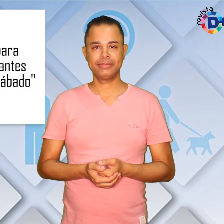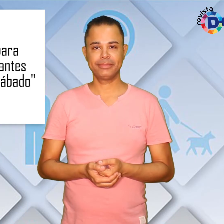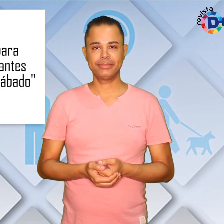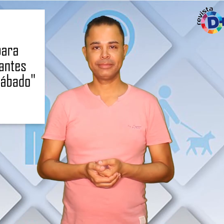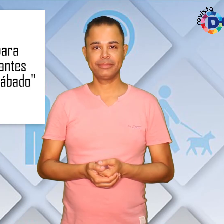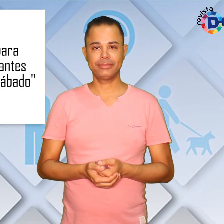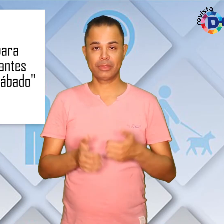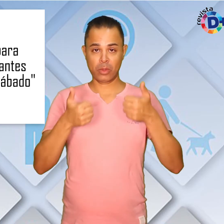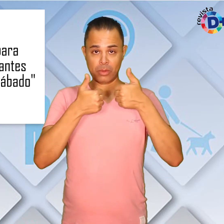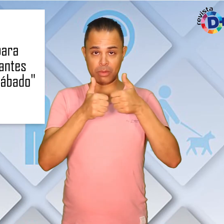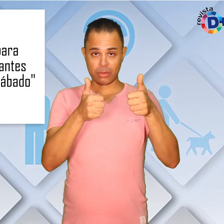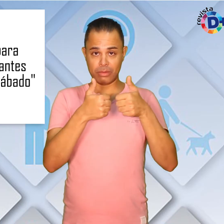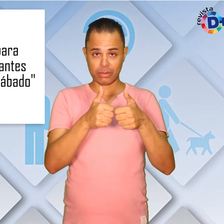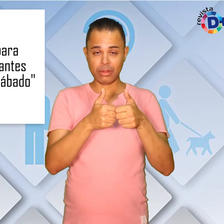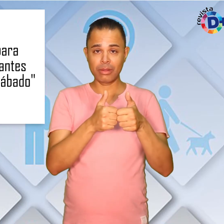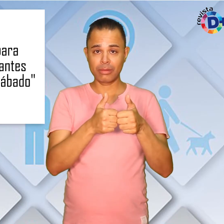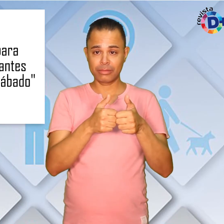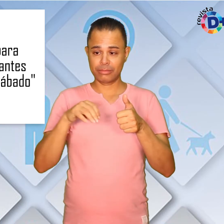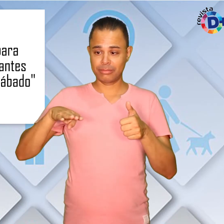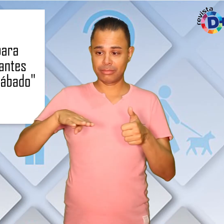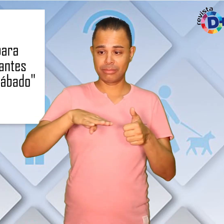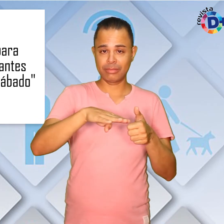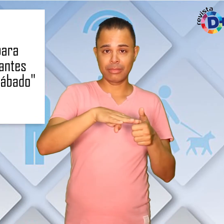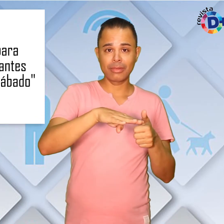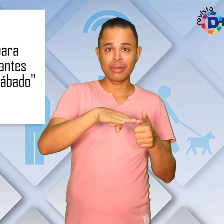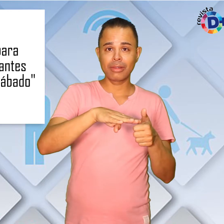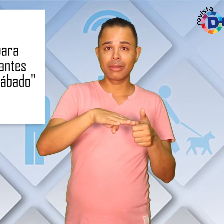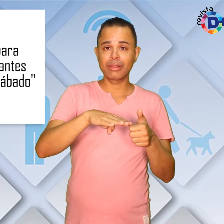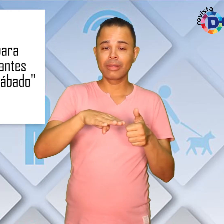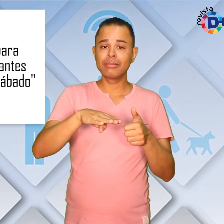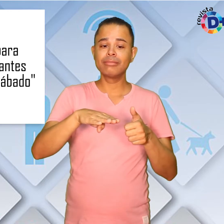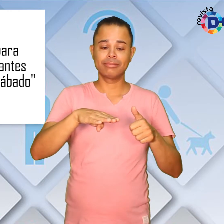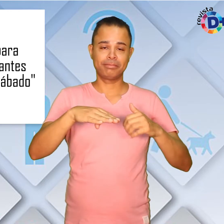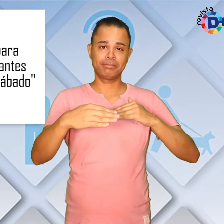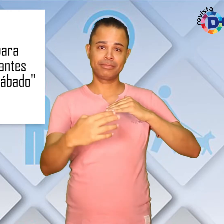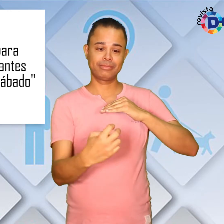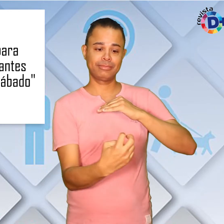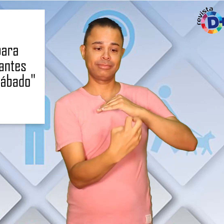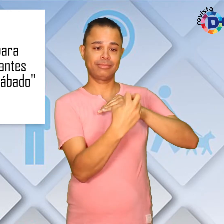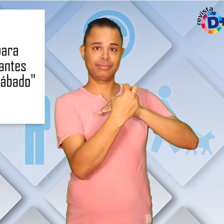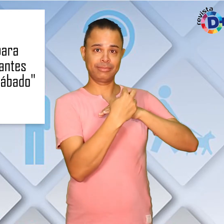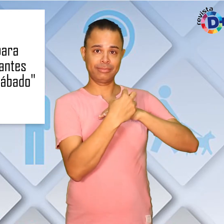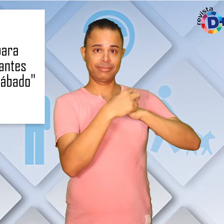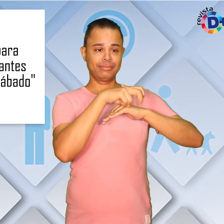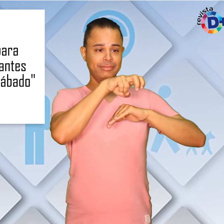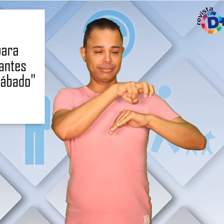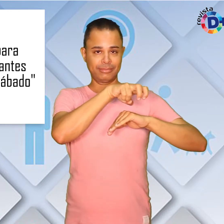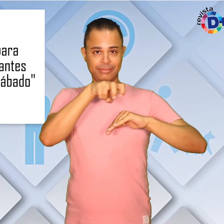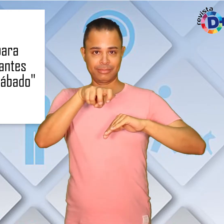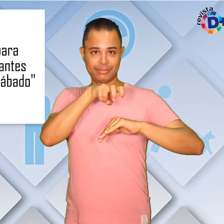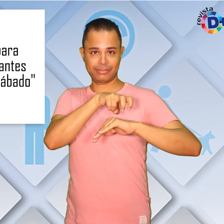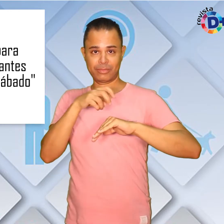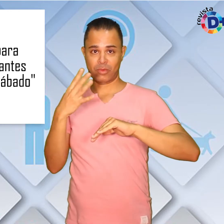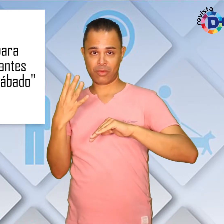linha de ônibus criada para receber até quatro cadeirantes começa a